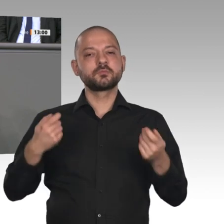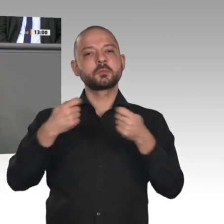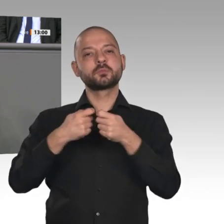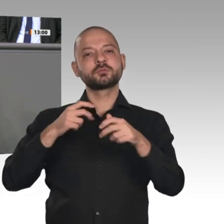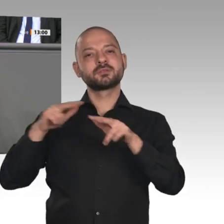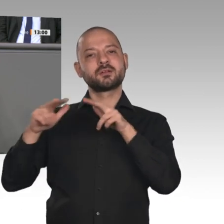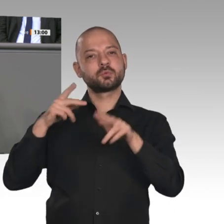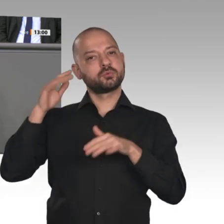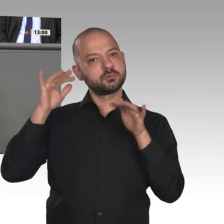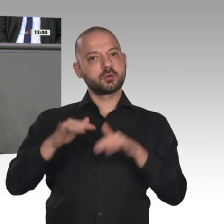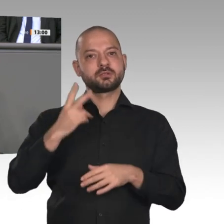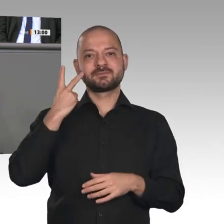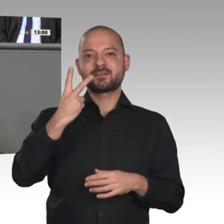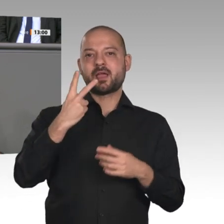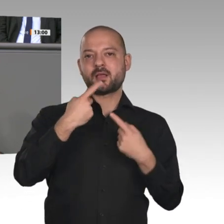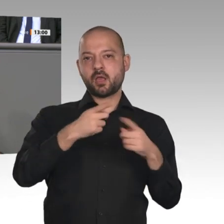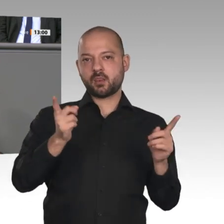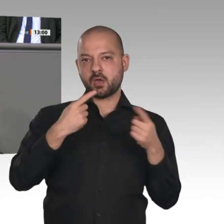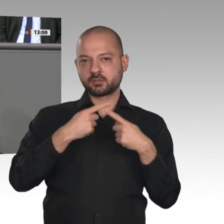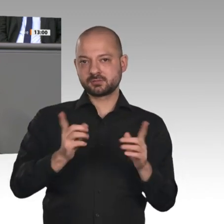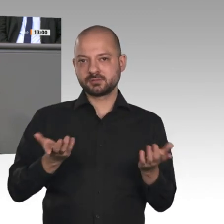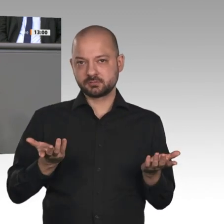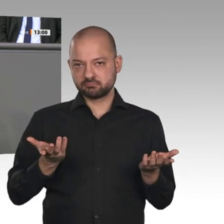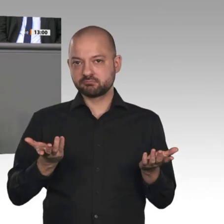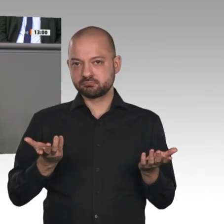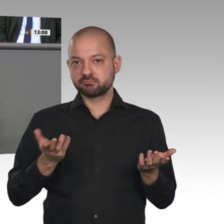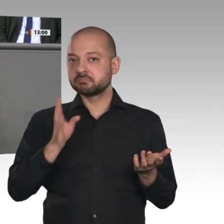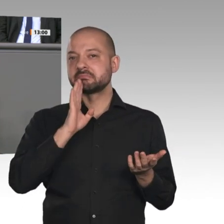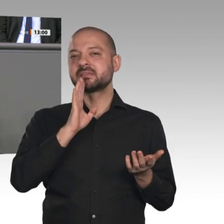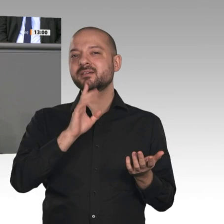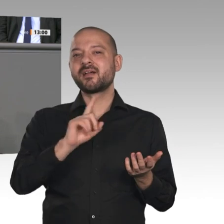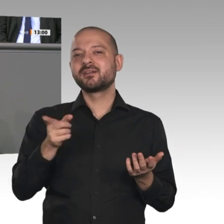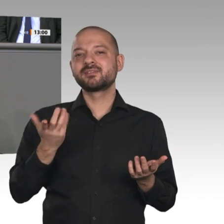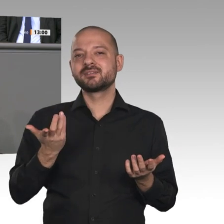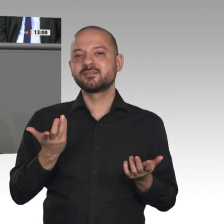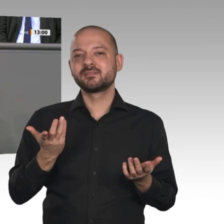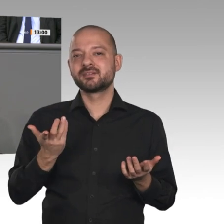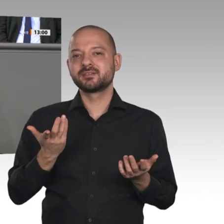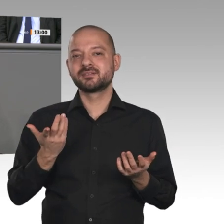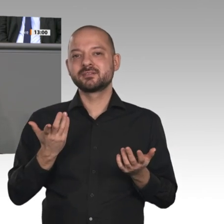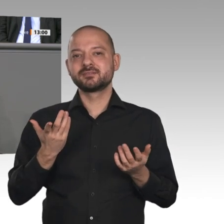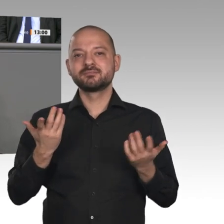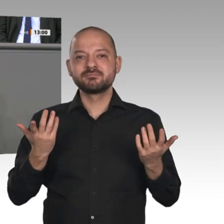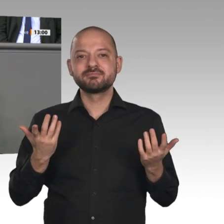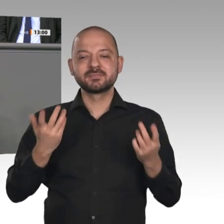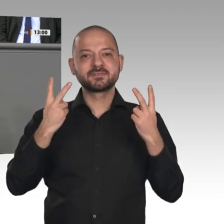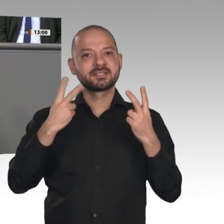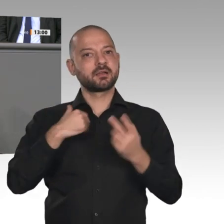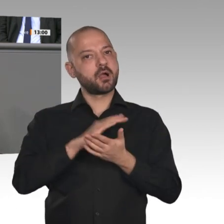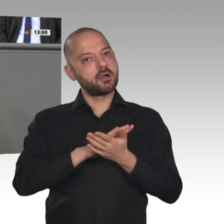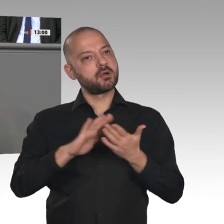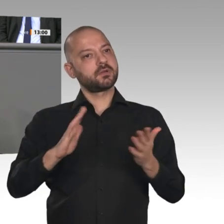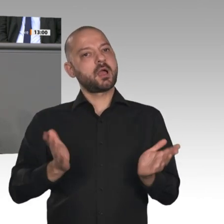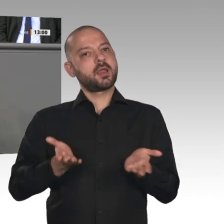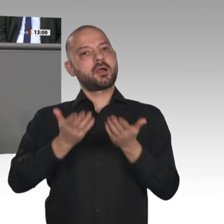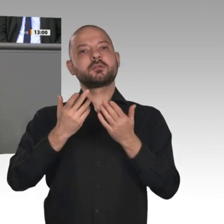die Möglichkeit, die deutsche Staatsangehörigkeit zu erwerben, erleichtert wird, sondern wir sollten im Plenum des Deutschen